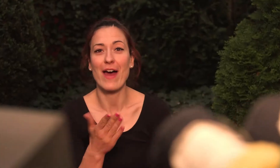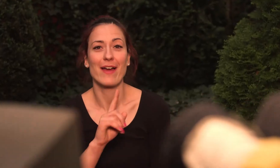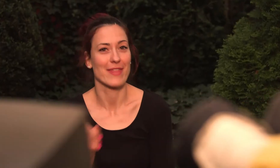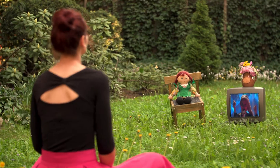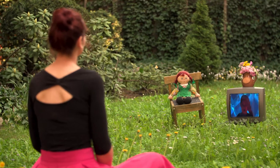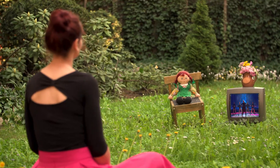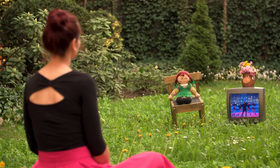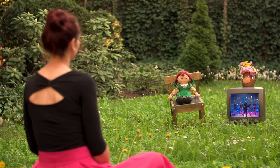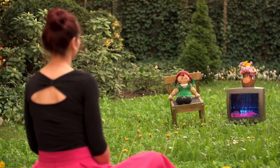Hvala ne.